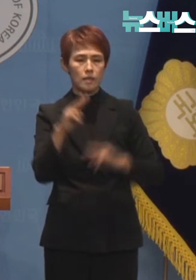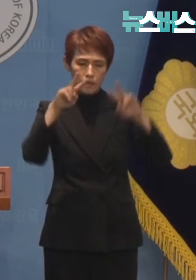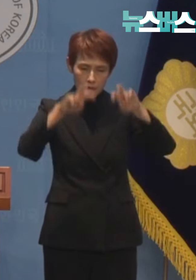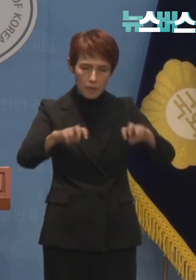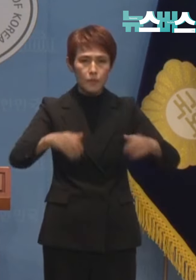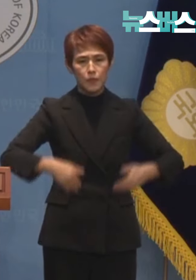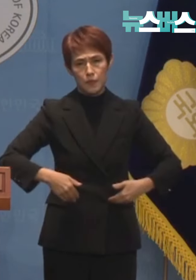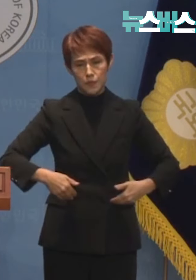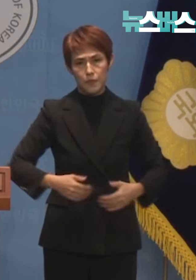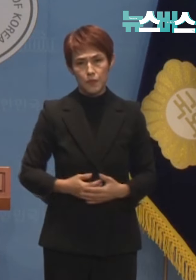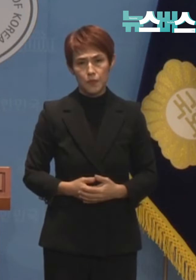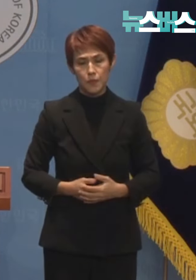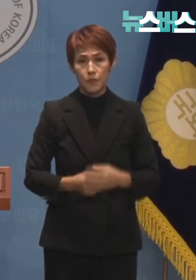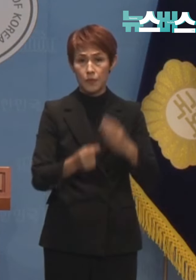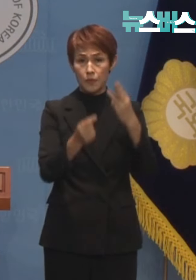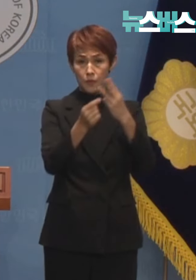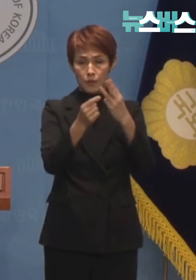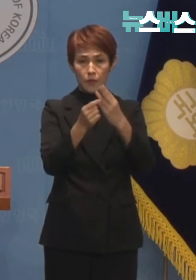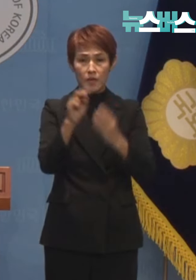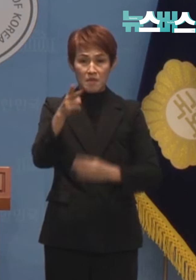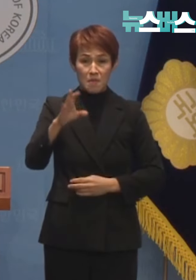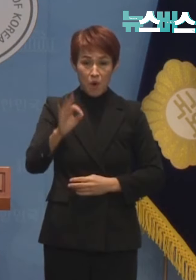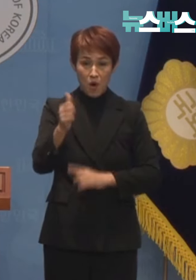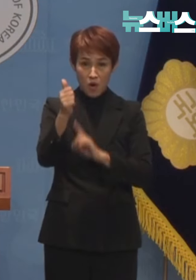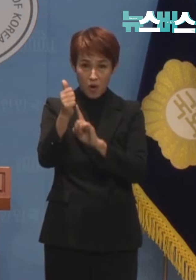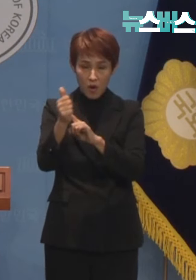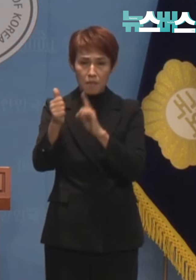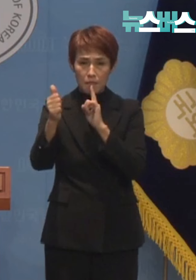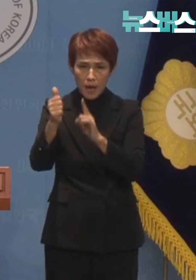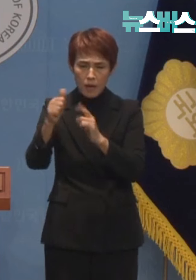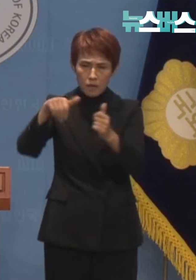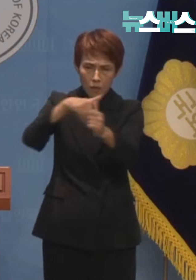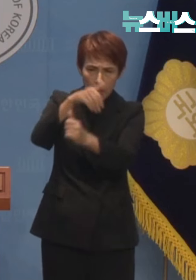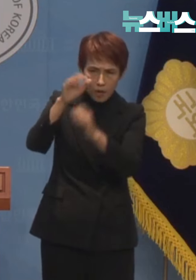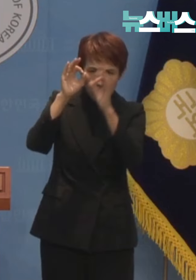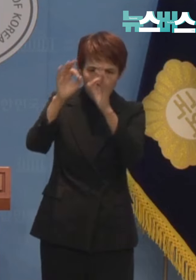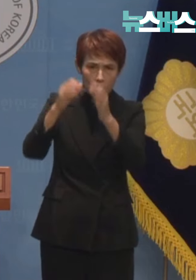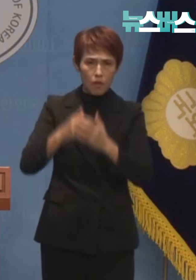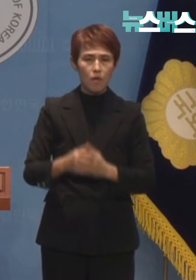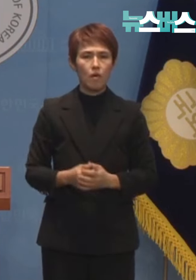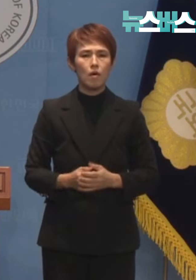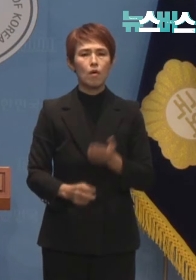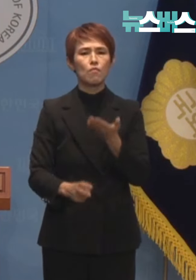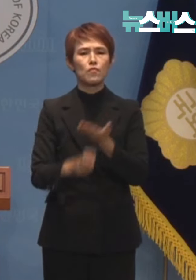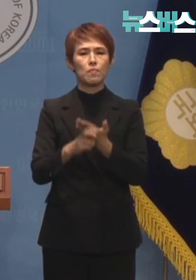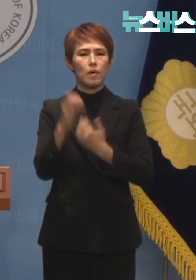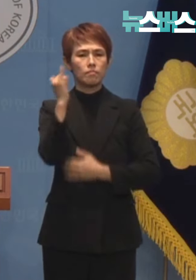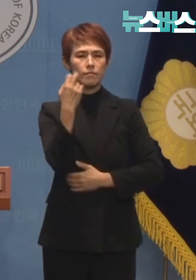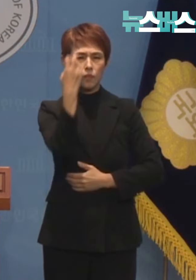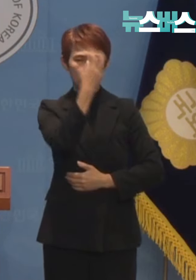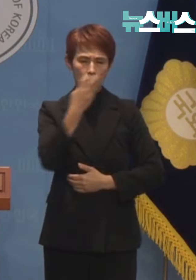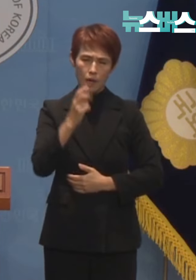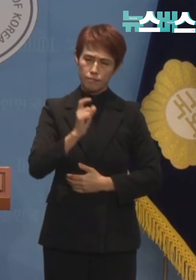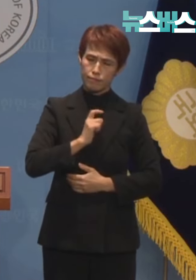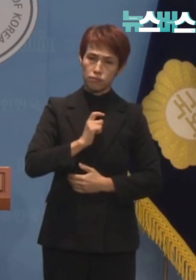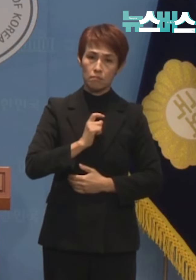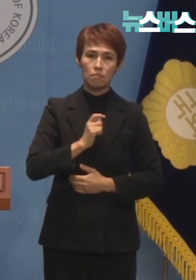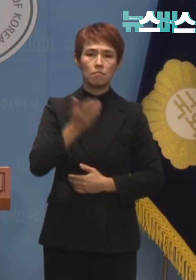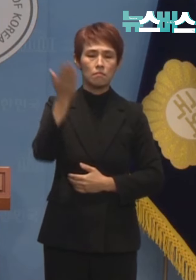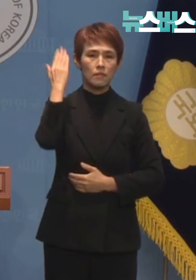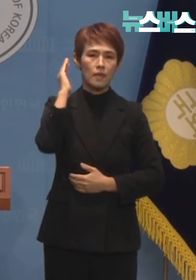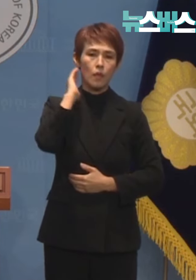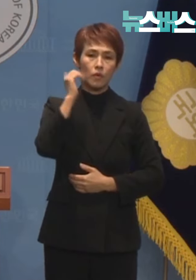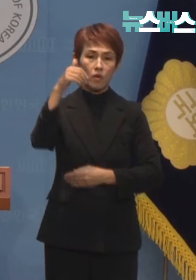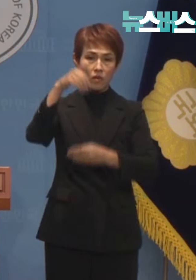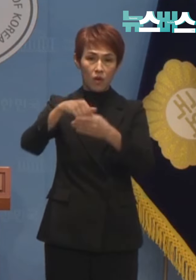합니다. 마지막으로 명태균의 증언과 정황 증거상 불법 여론조사 의혹은 지난 대선의